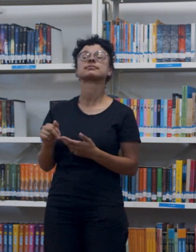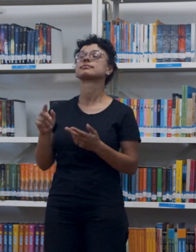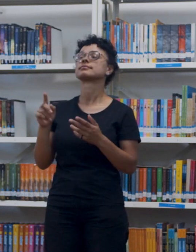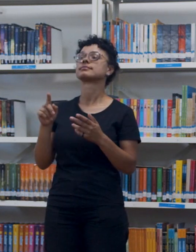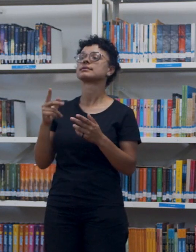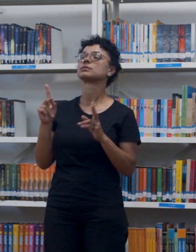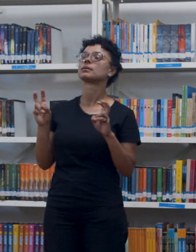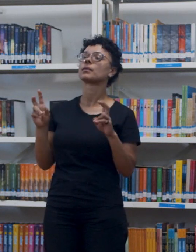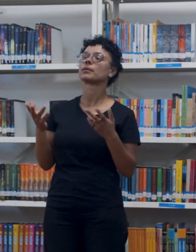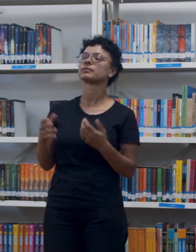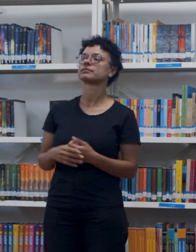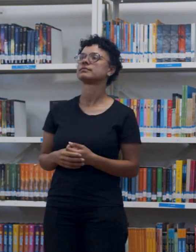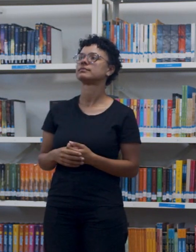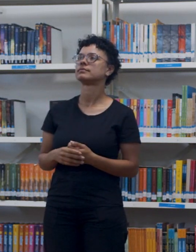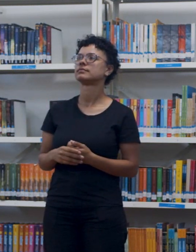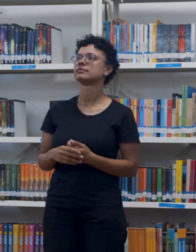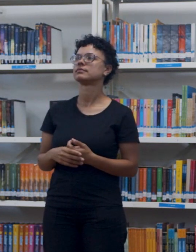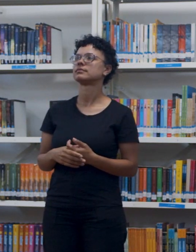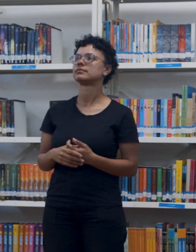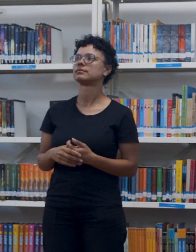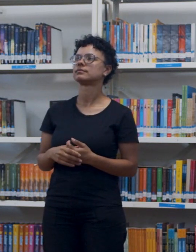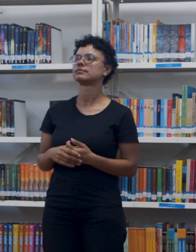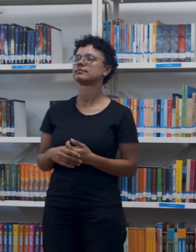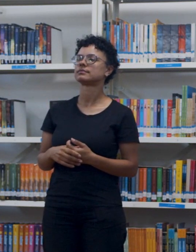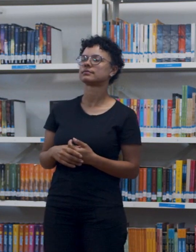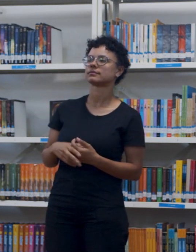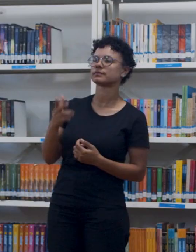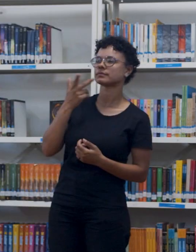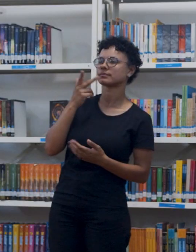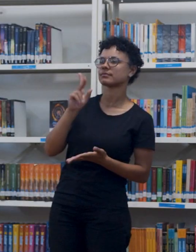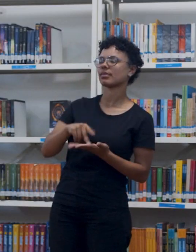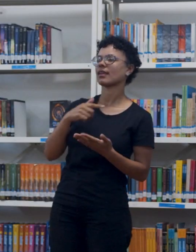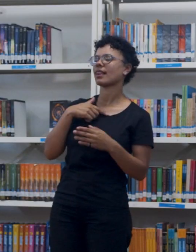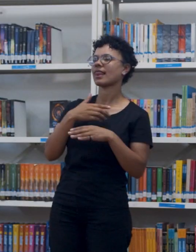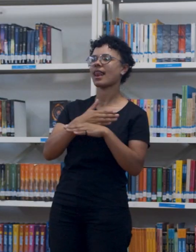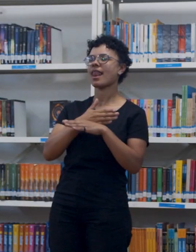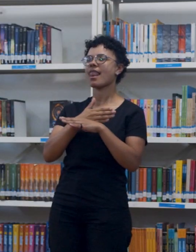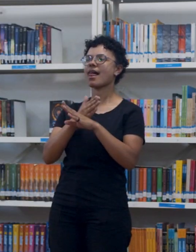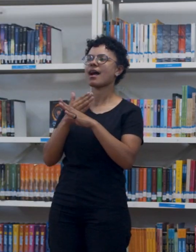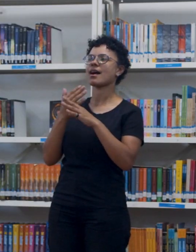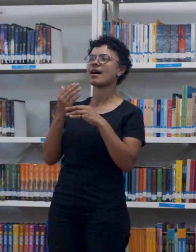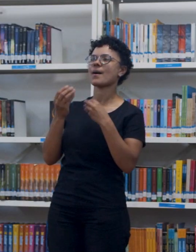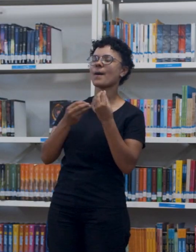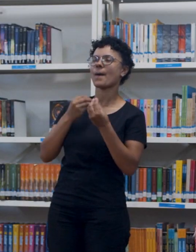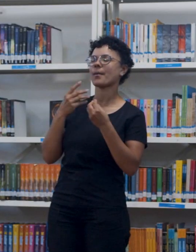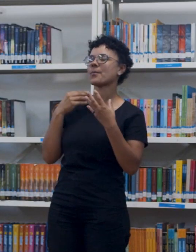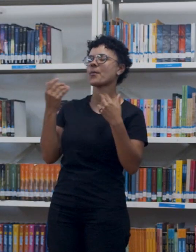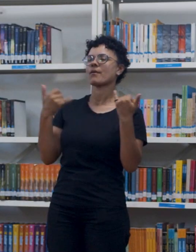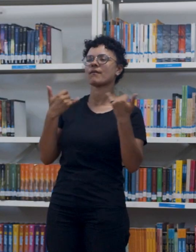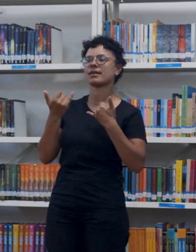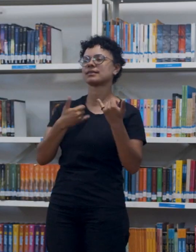Qual é o seu tema? Na verdade, porque eu estou pedindo, estando